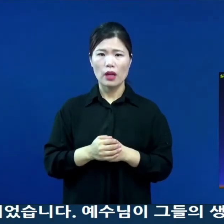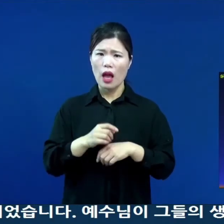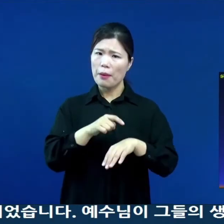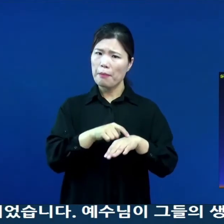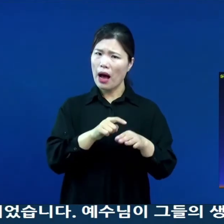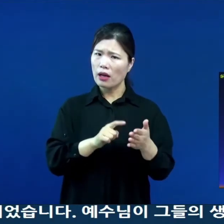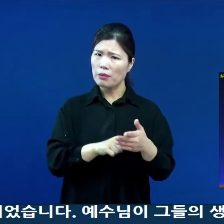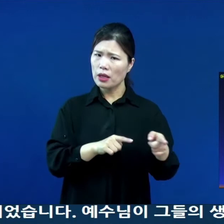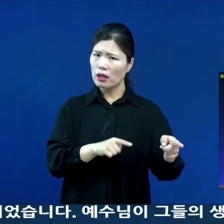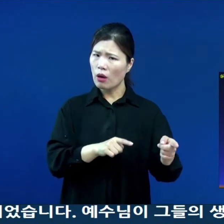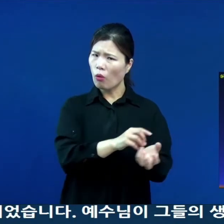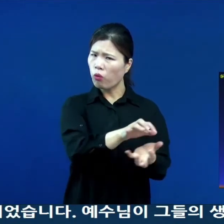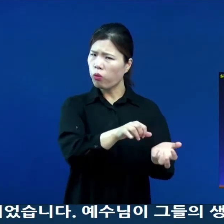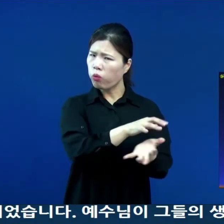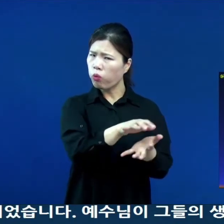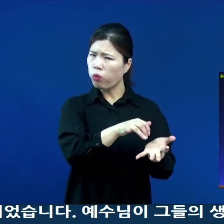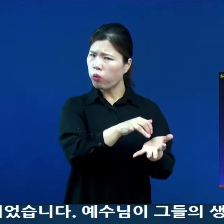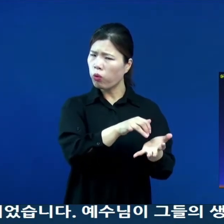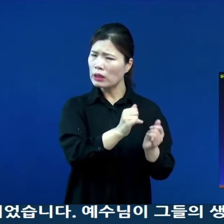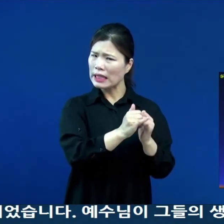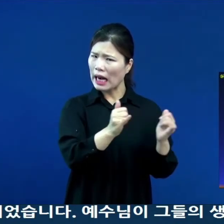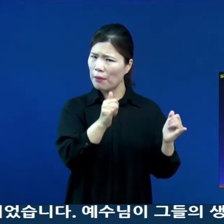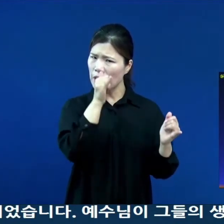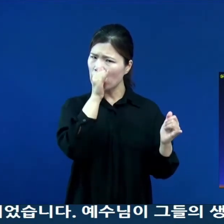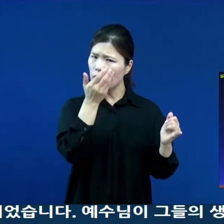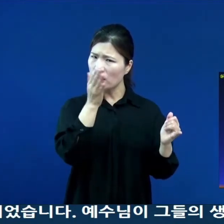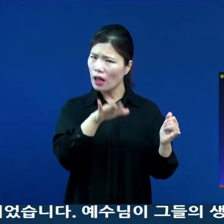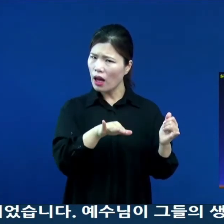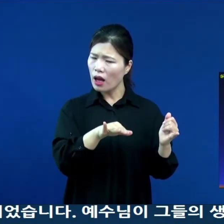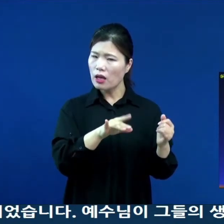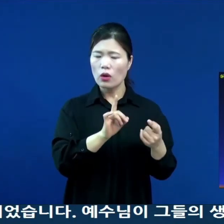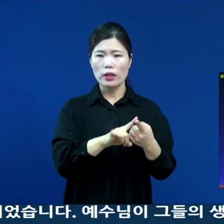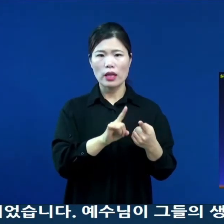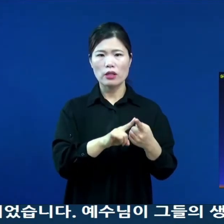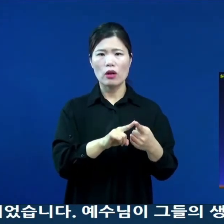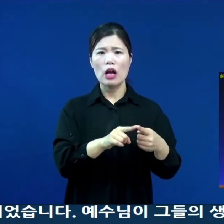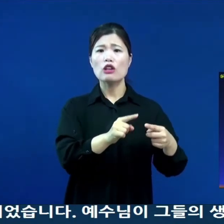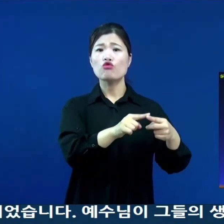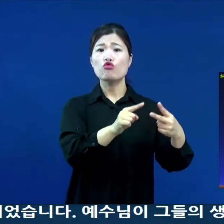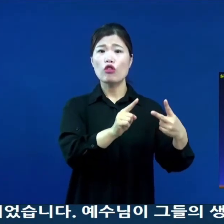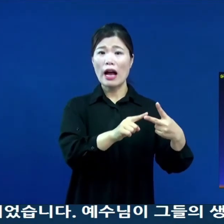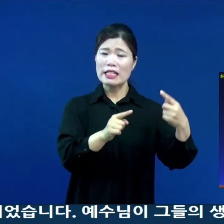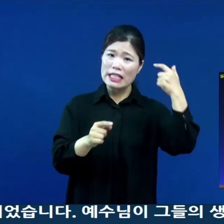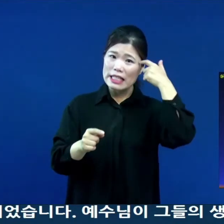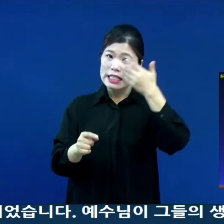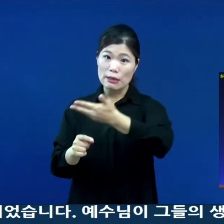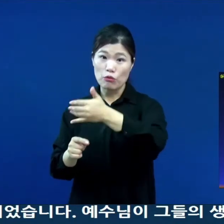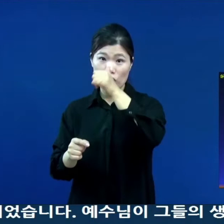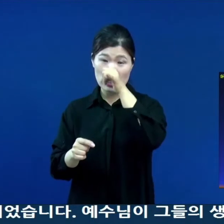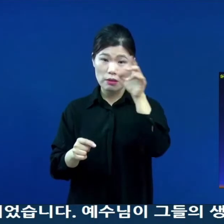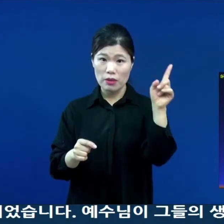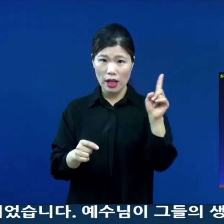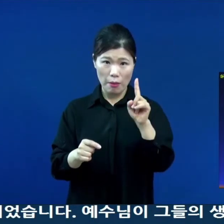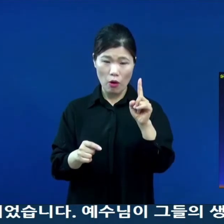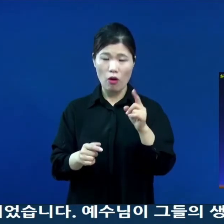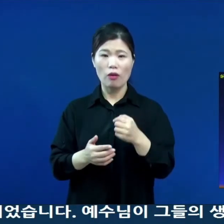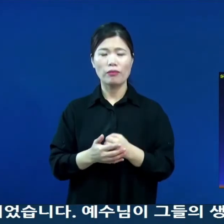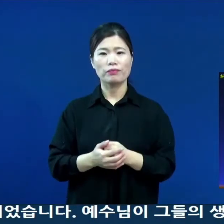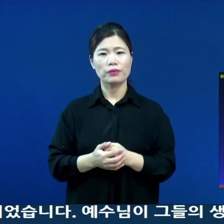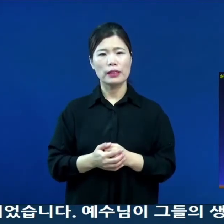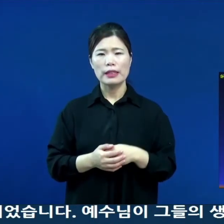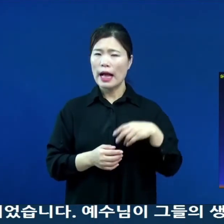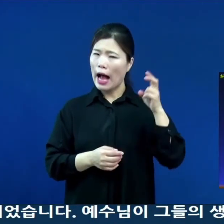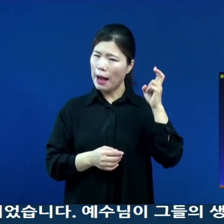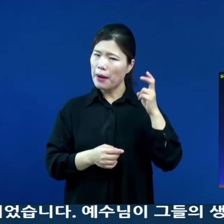뒤흔들린 무리들이 2개까지 질문을 예수님께 합니다. 굉장히 중요한 질문을 합니다. 아마